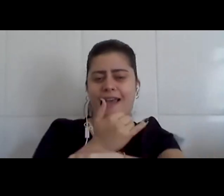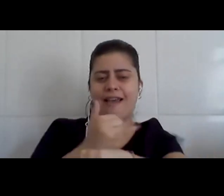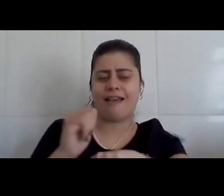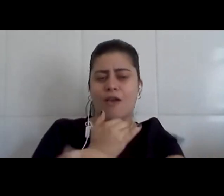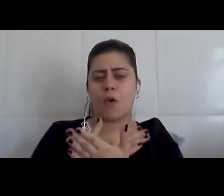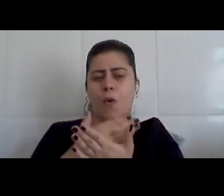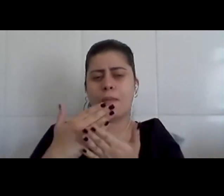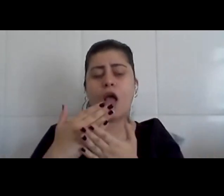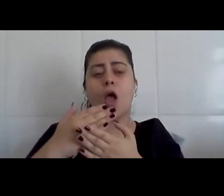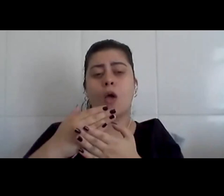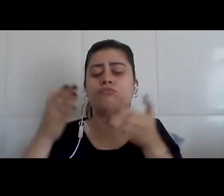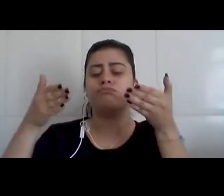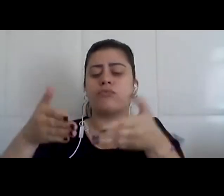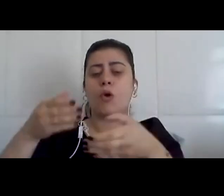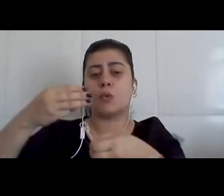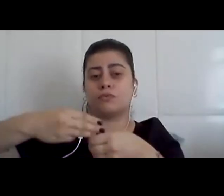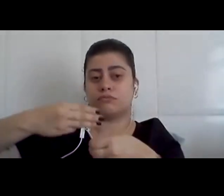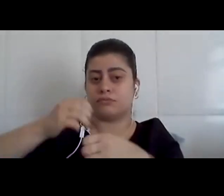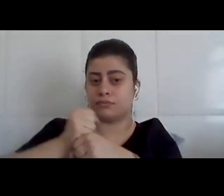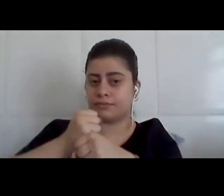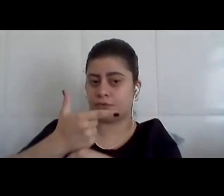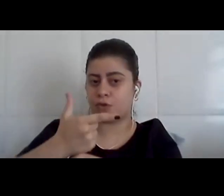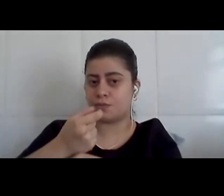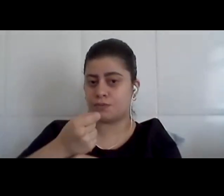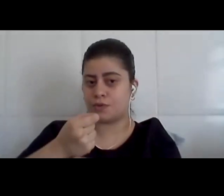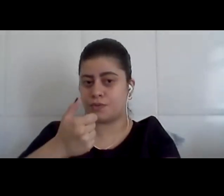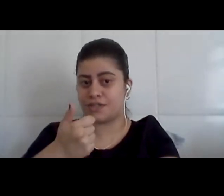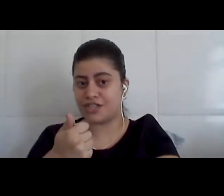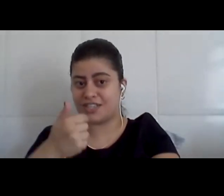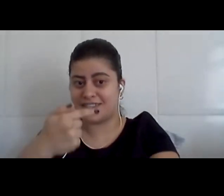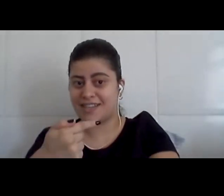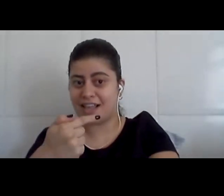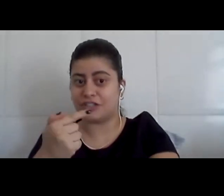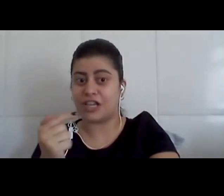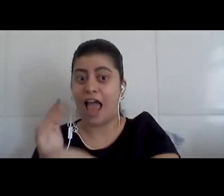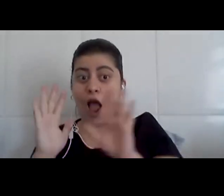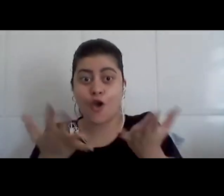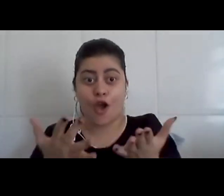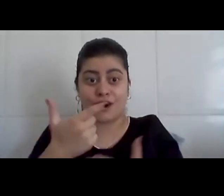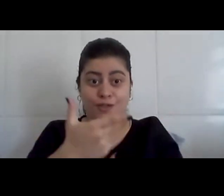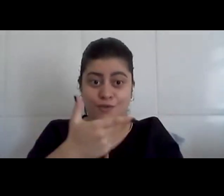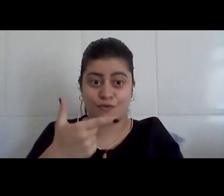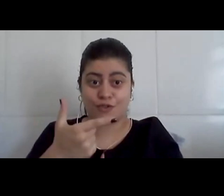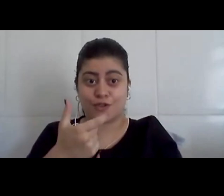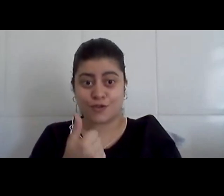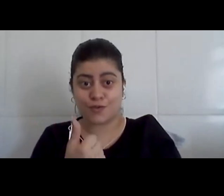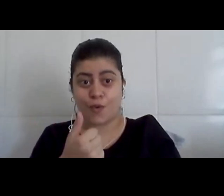âmbito municipal em 2017 chega em 2021 na sua segunda edição